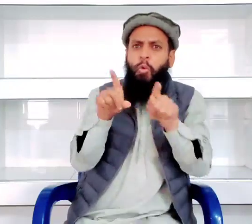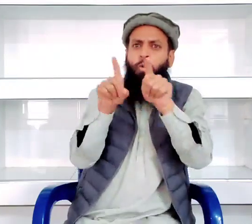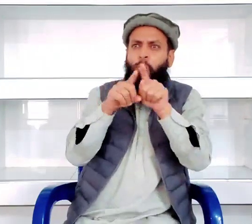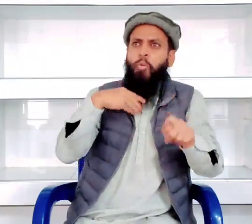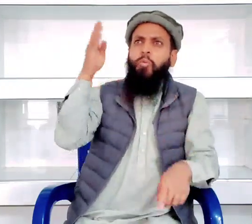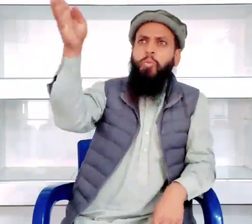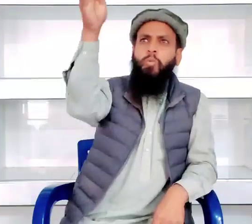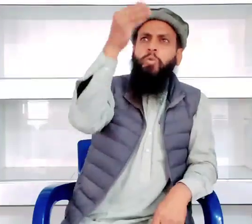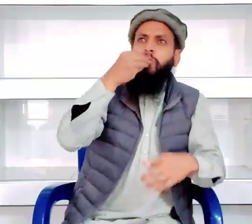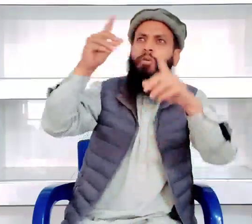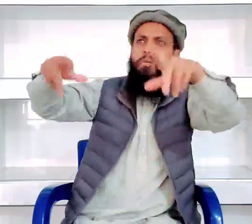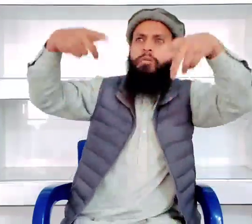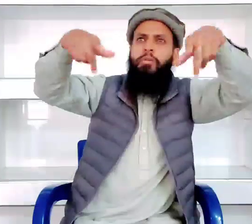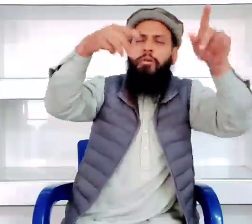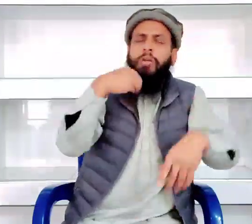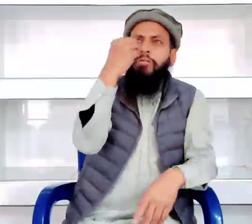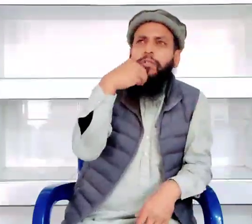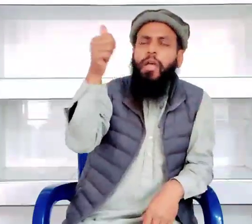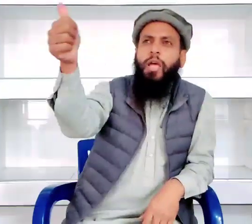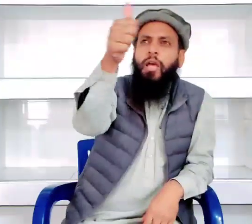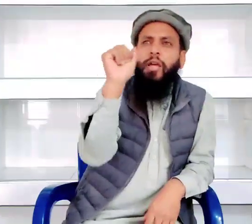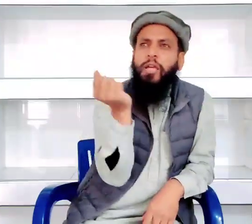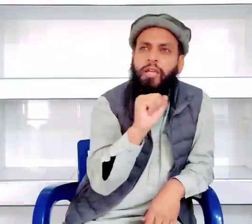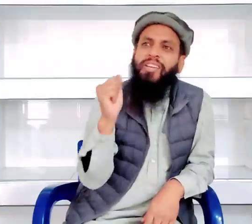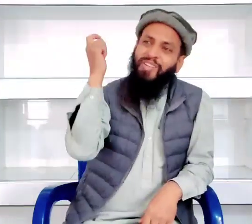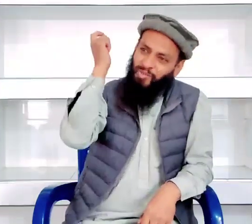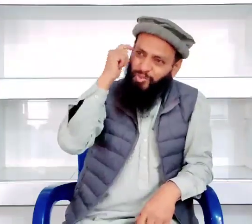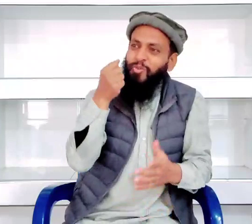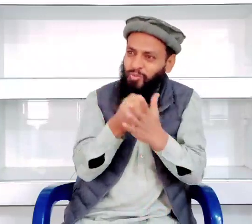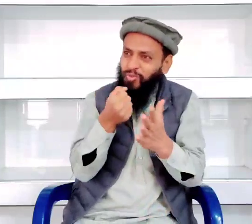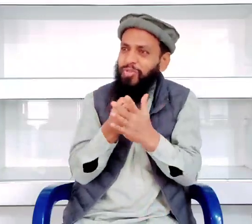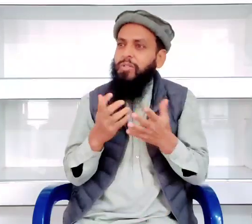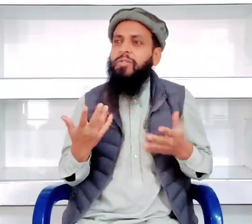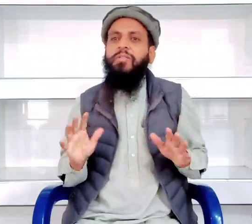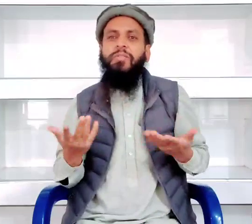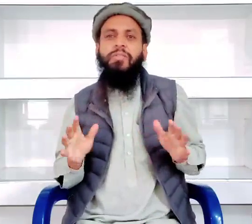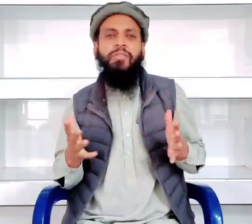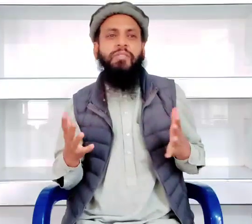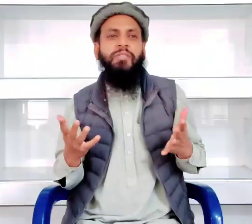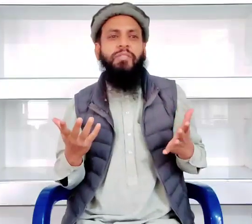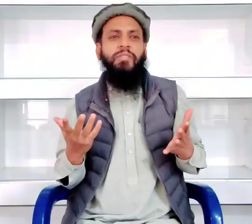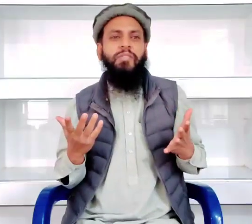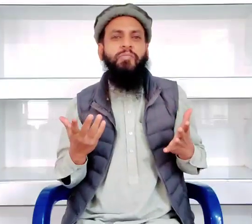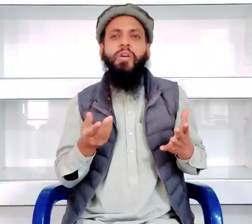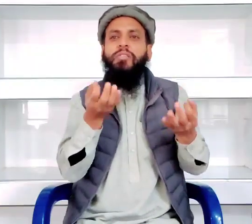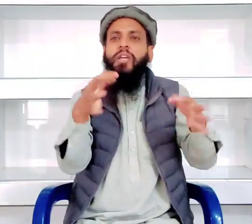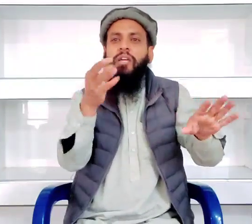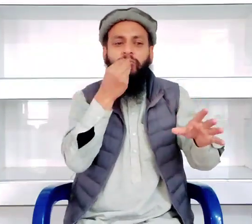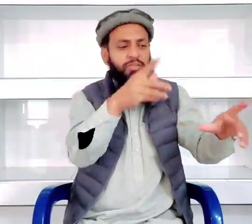جنیا نجائز اور حرام ہیں اور اس سے پہلے میں اس بات کا بھی تذکرہ کر دیا کہ میرے پیارے